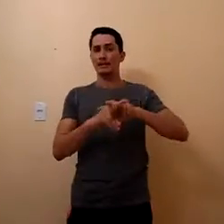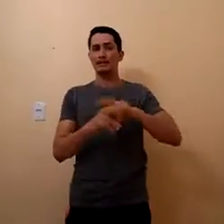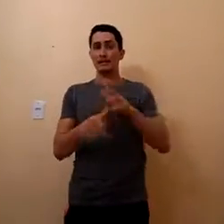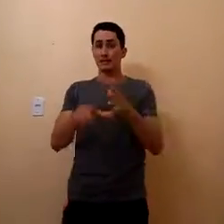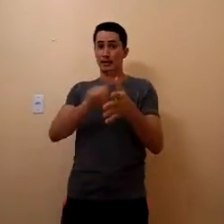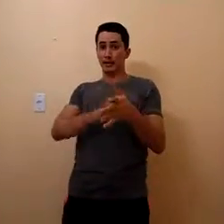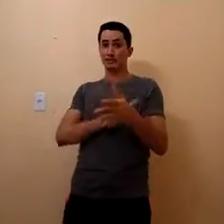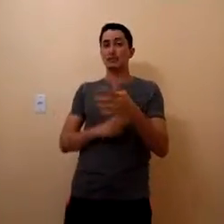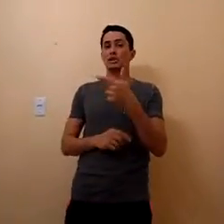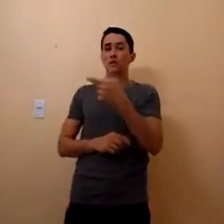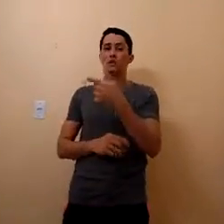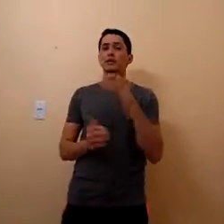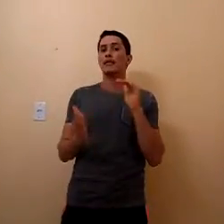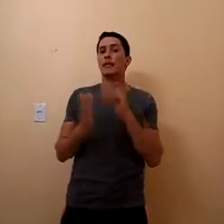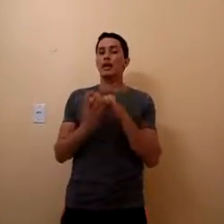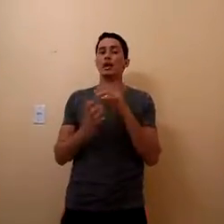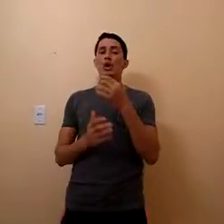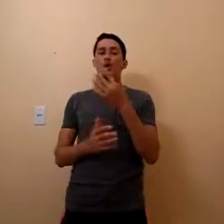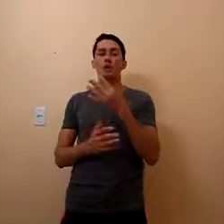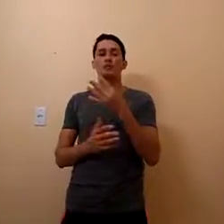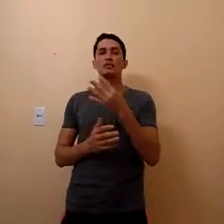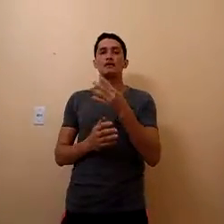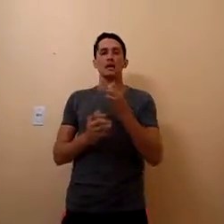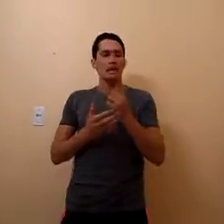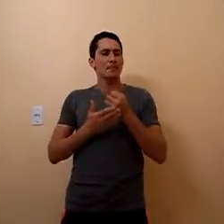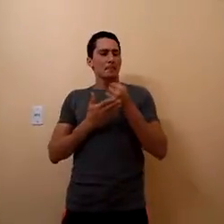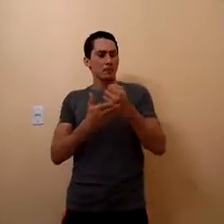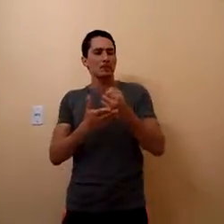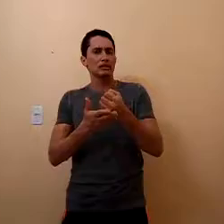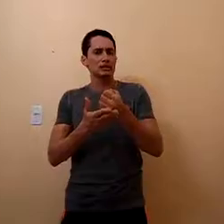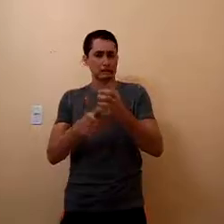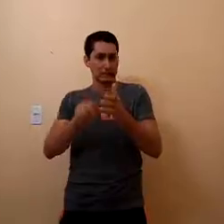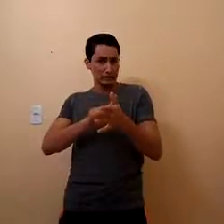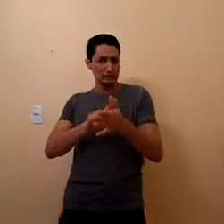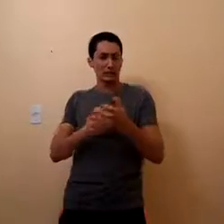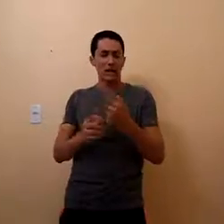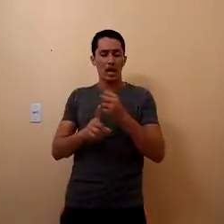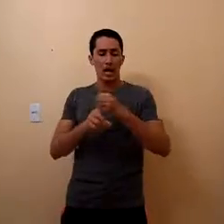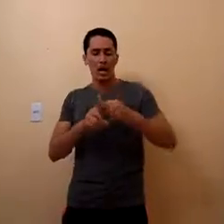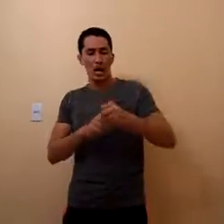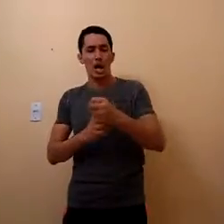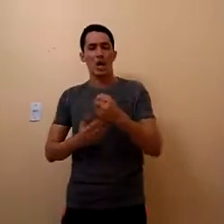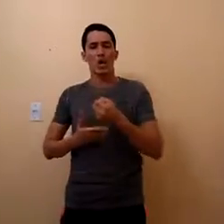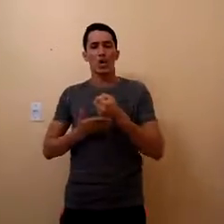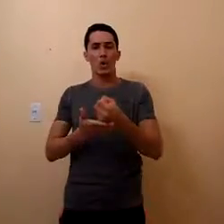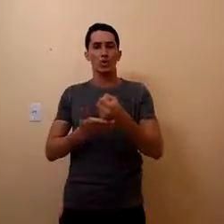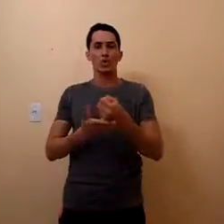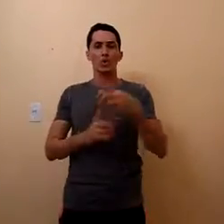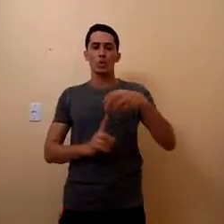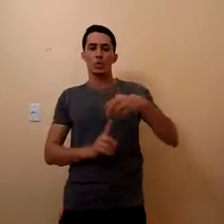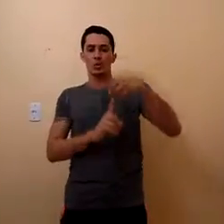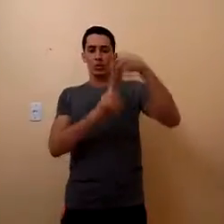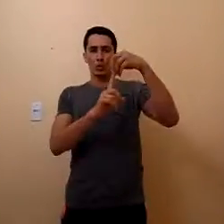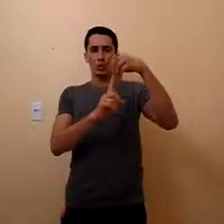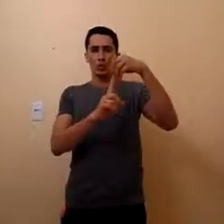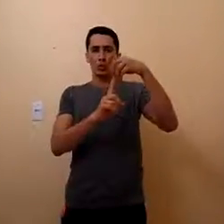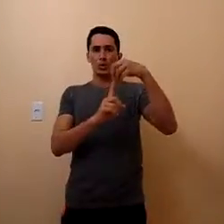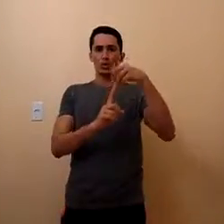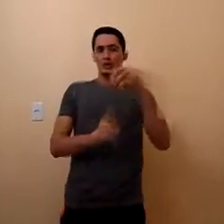e podia ser convertida na prestação de serviços à comunidade. O presidente da ONG Trânsito Amigo diz que